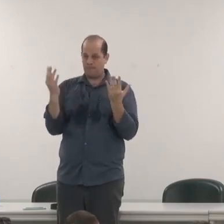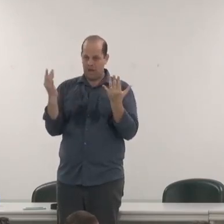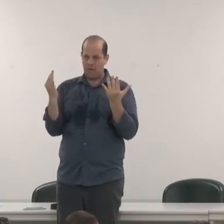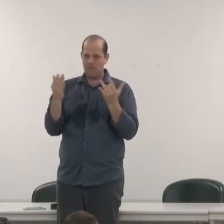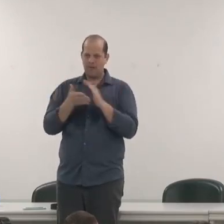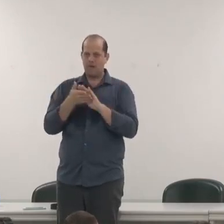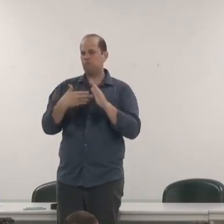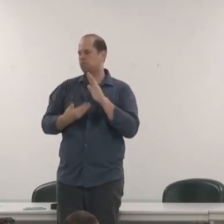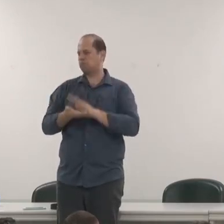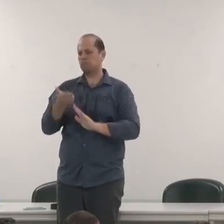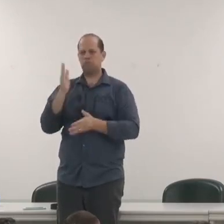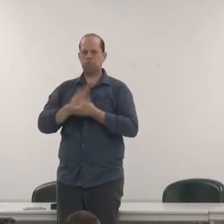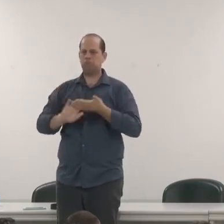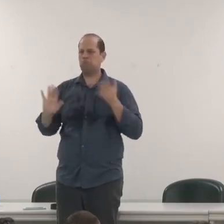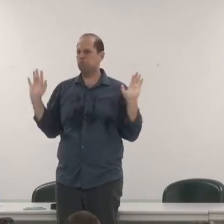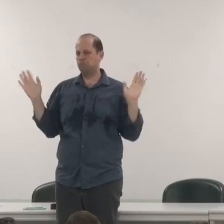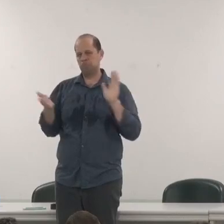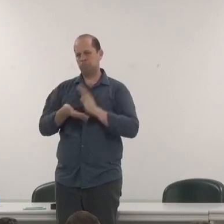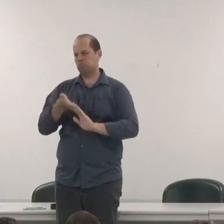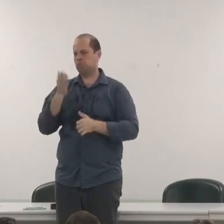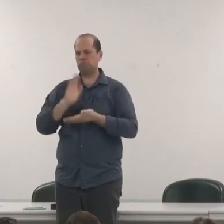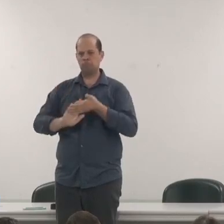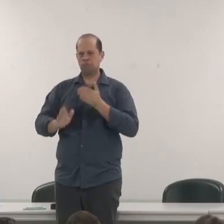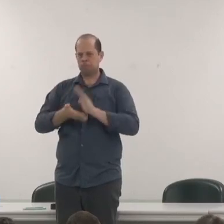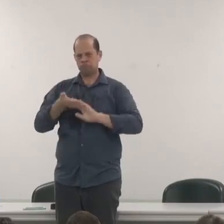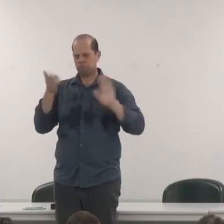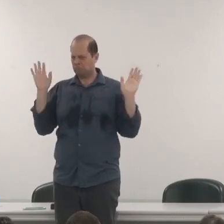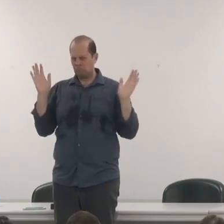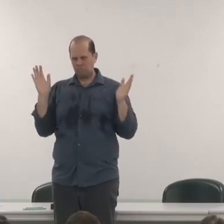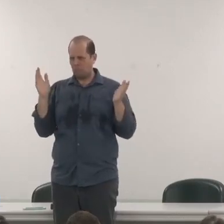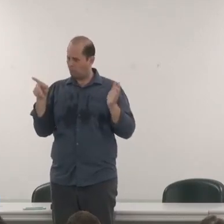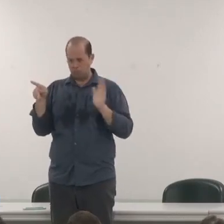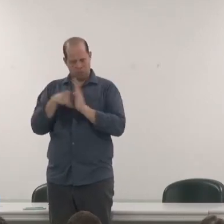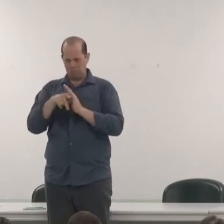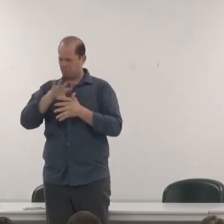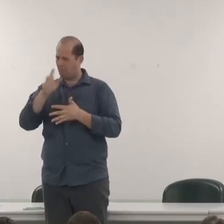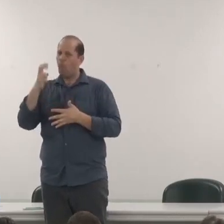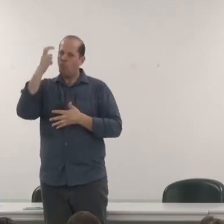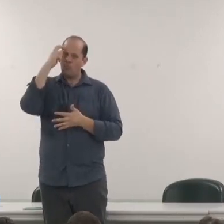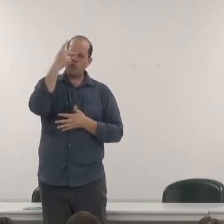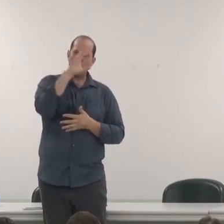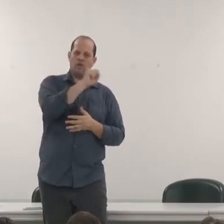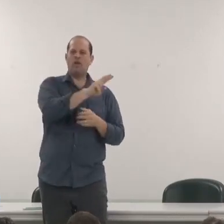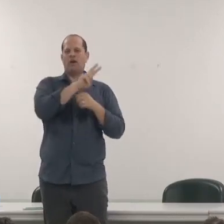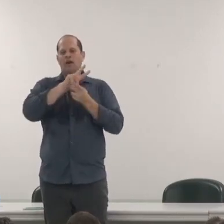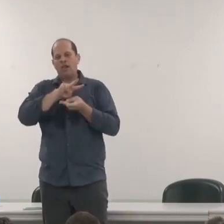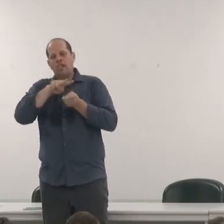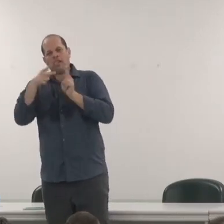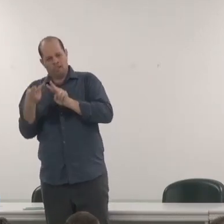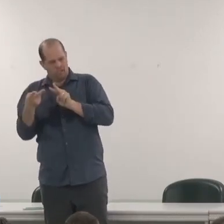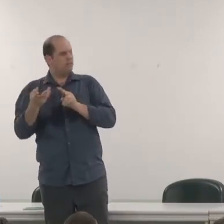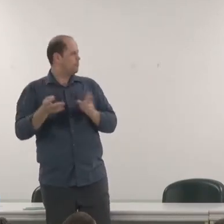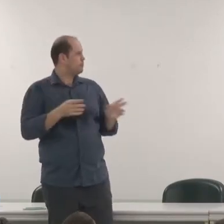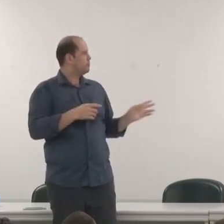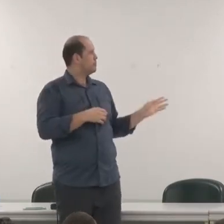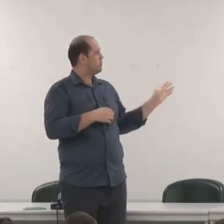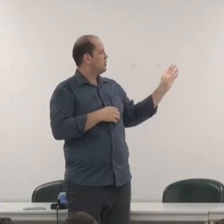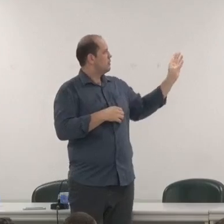Então, por exemplo, nada, lavar as mãos, por exemplo. Também é um exemplo de calque, que é um empréstimo que vem da comunicação